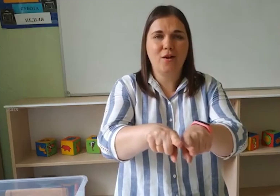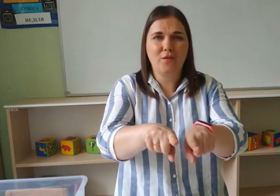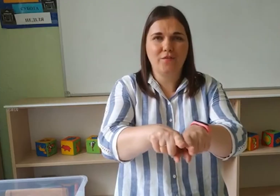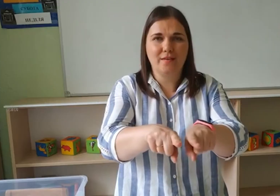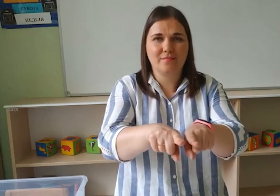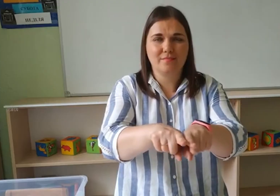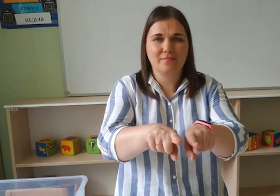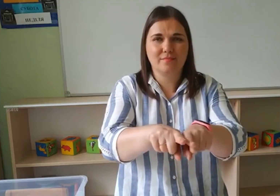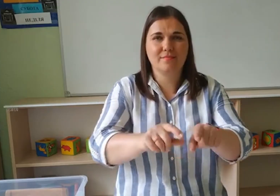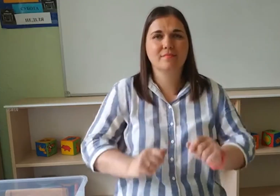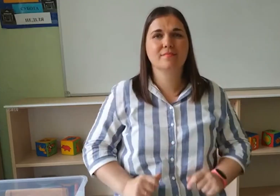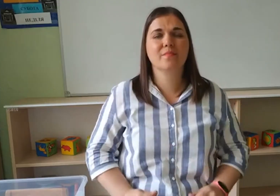Однакові.